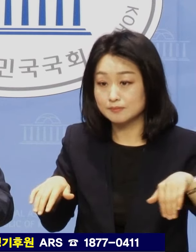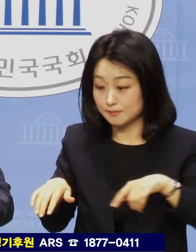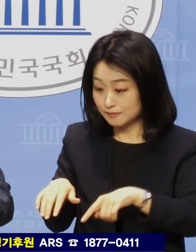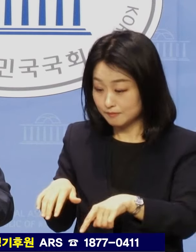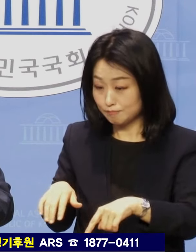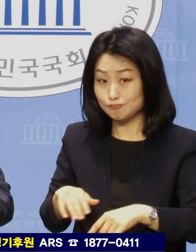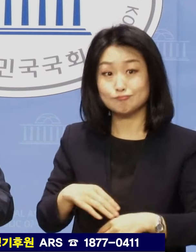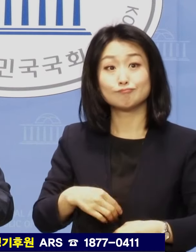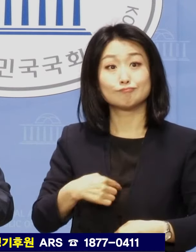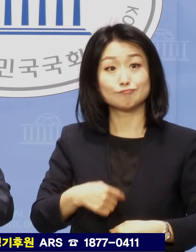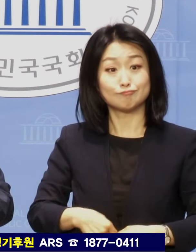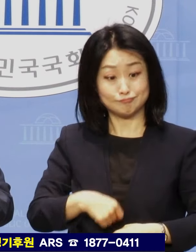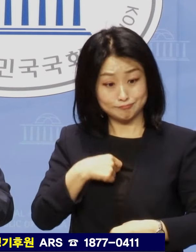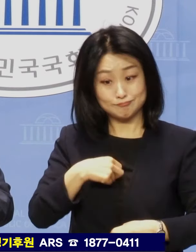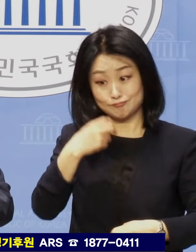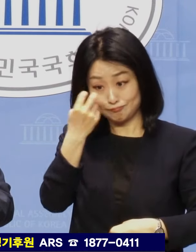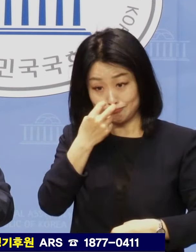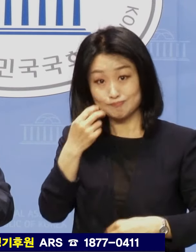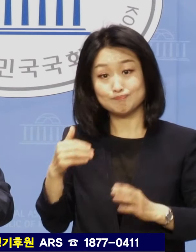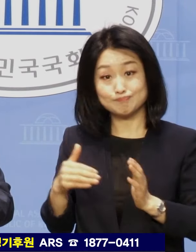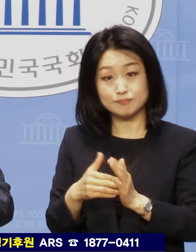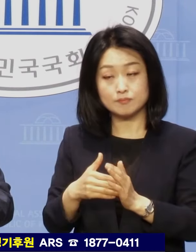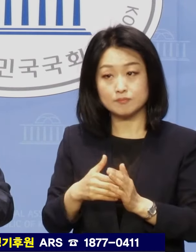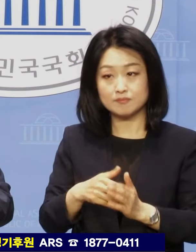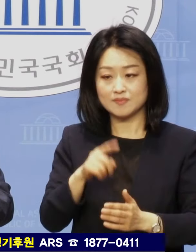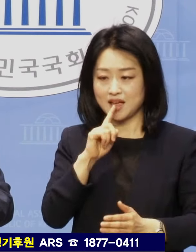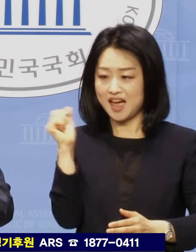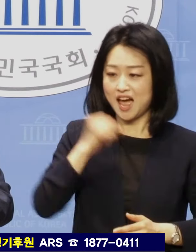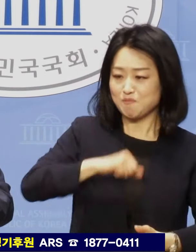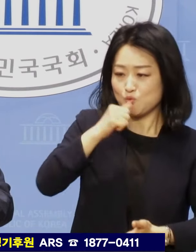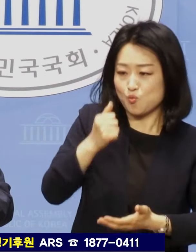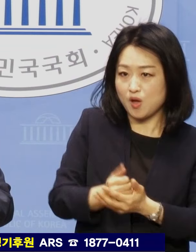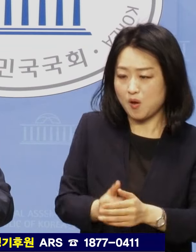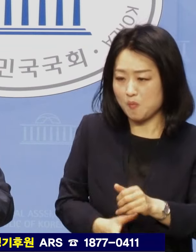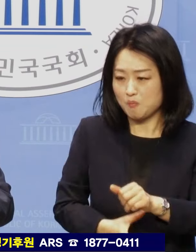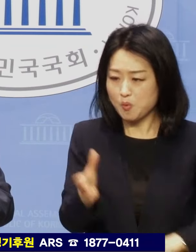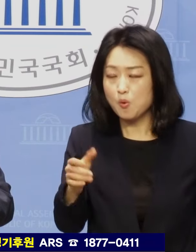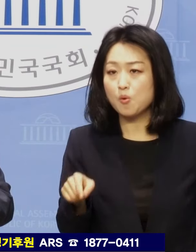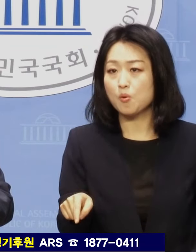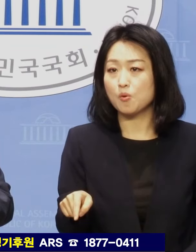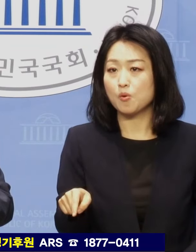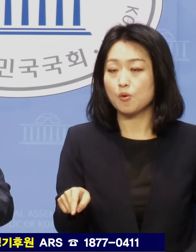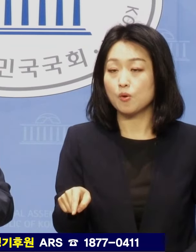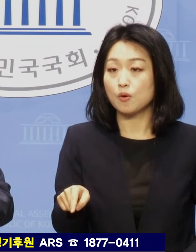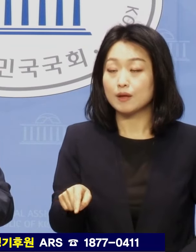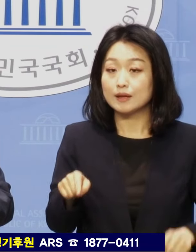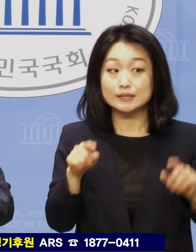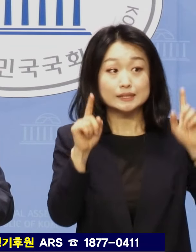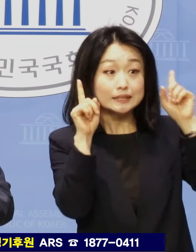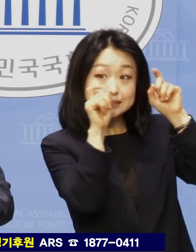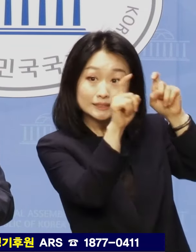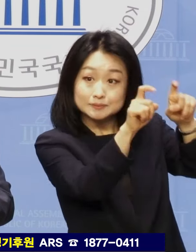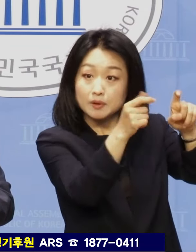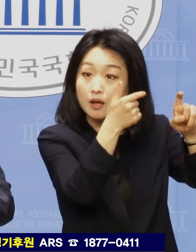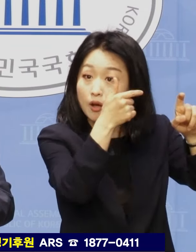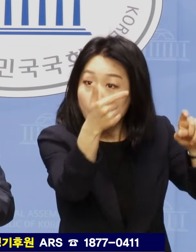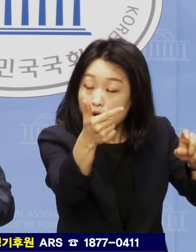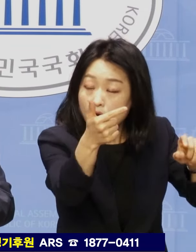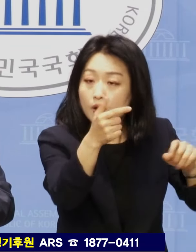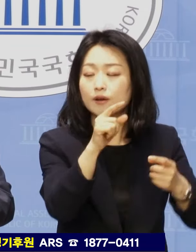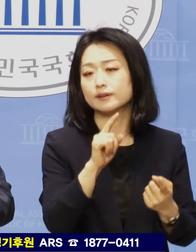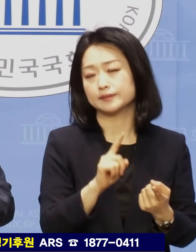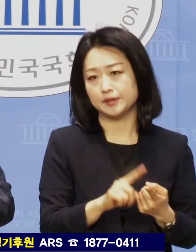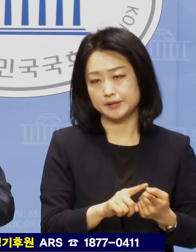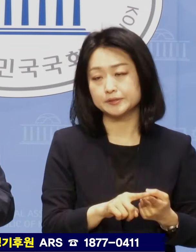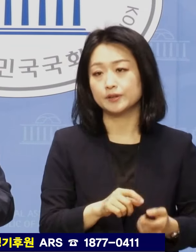군인들을 항명죄로 몰아 가기까지 한 것으로 보입니다 이러한 의혹은